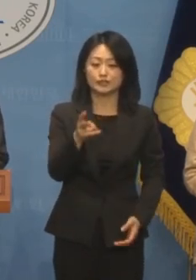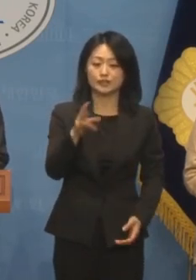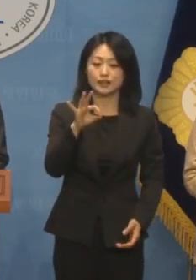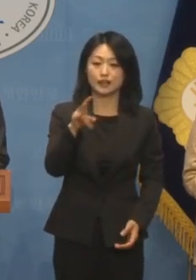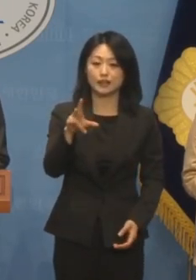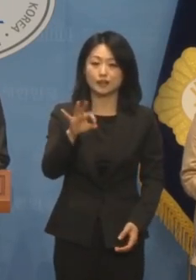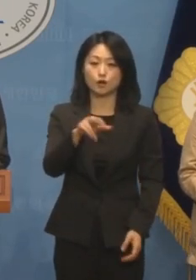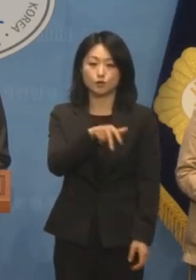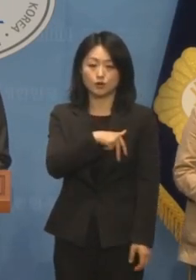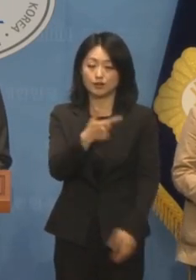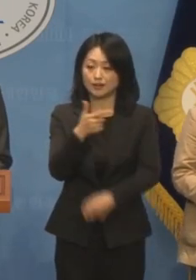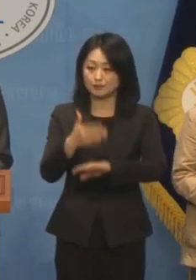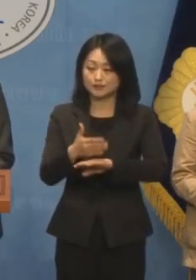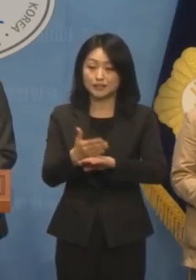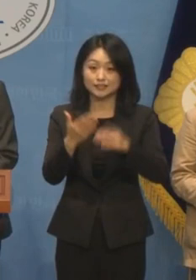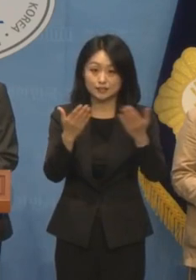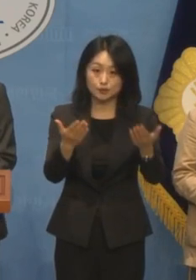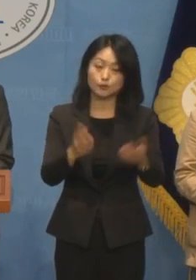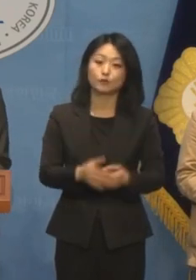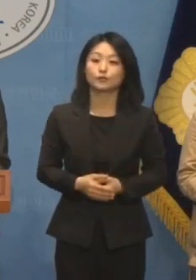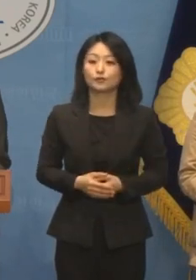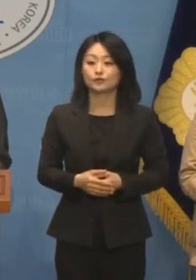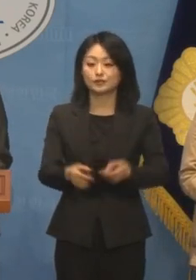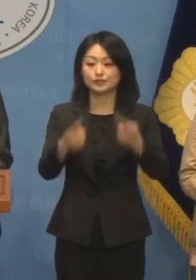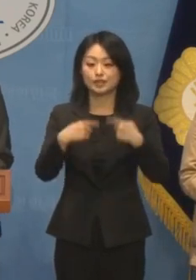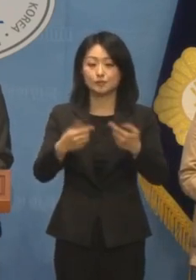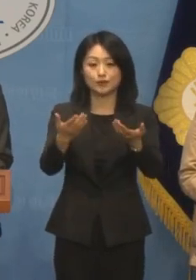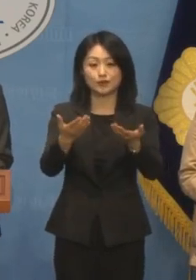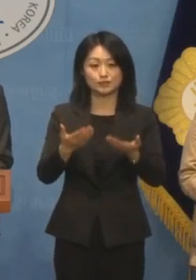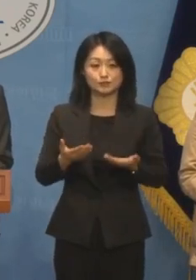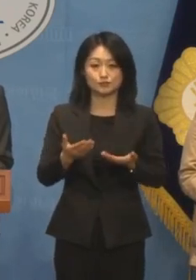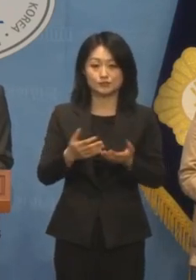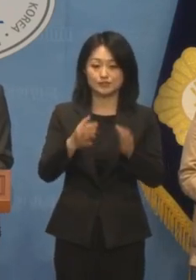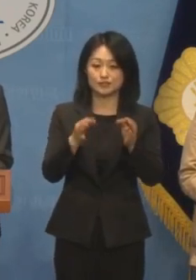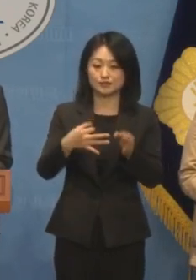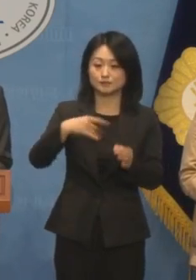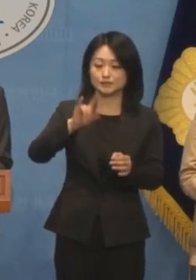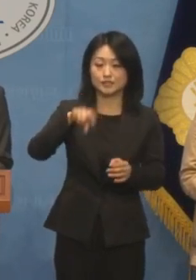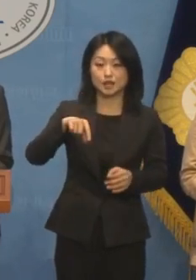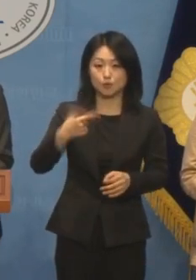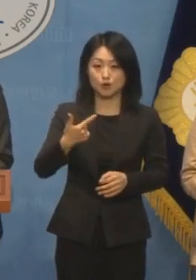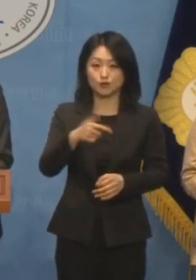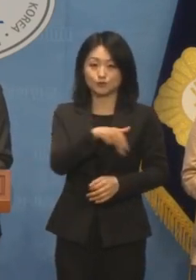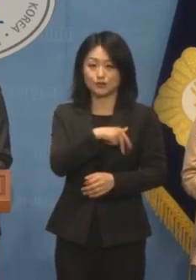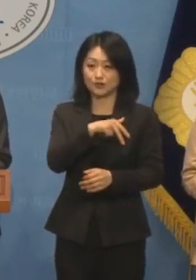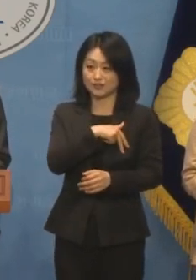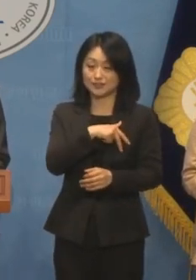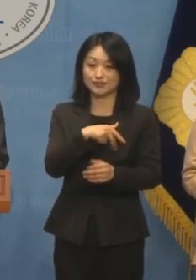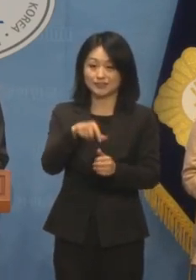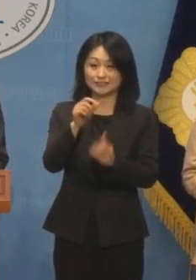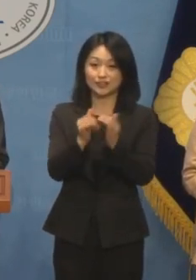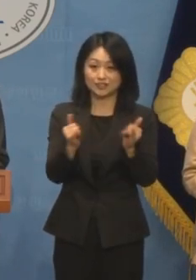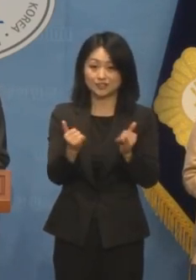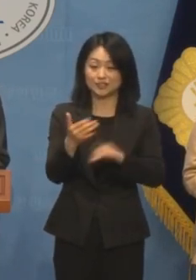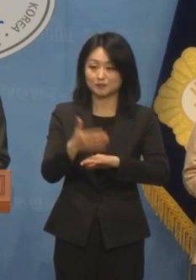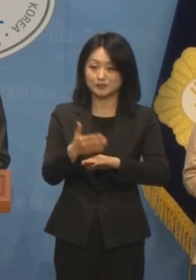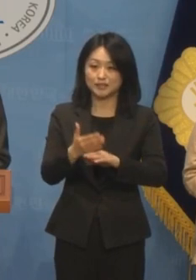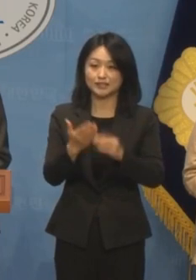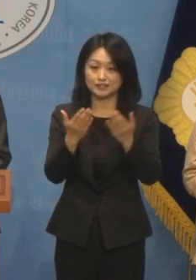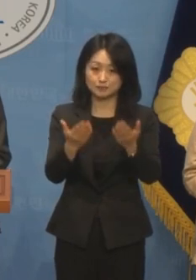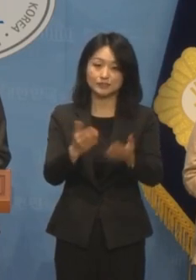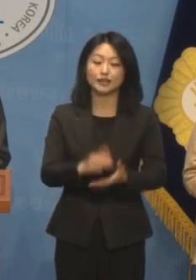깊이 감사드리고 또 오늘 바쁘신데 참석해주신 김재원 조국혁신당 당선인한테도 감사드립니다. 또